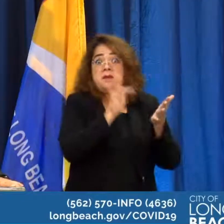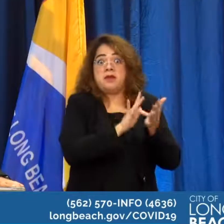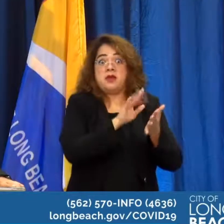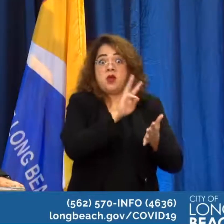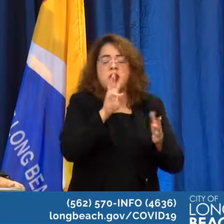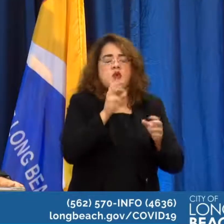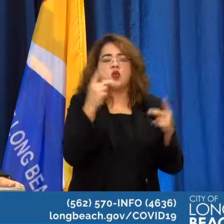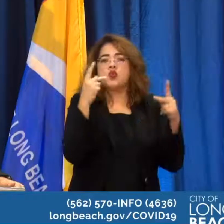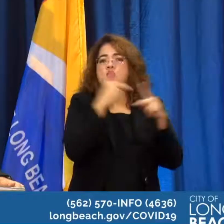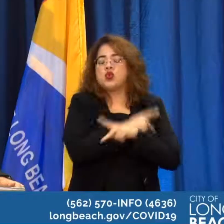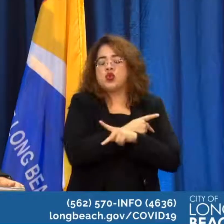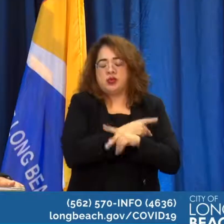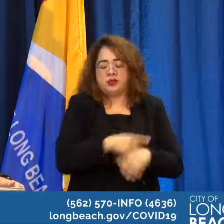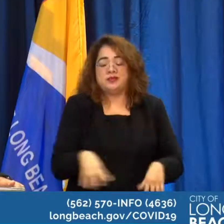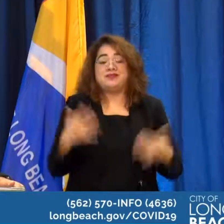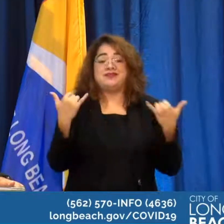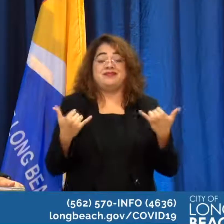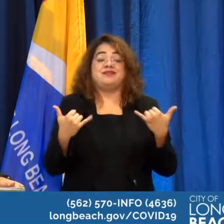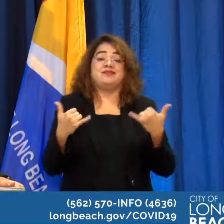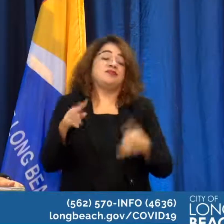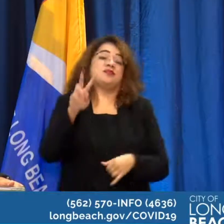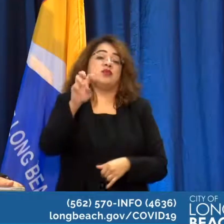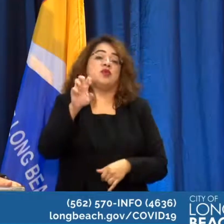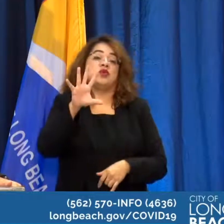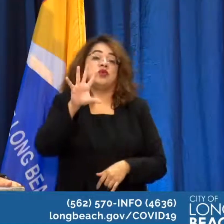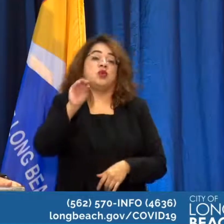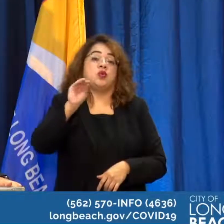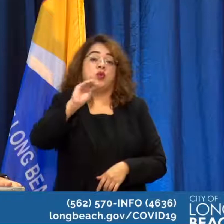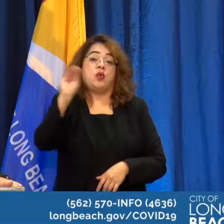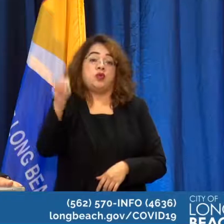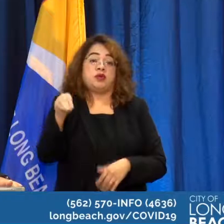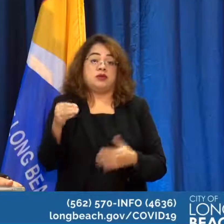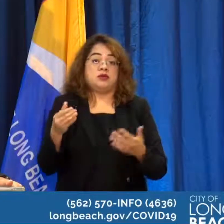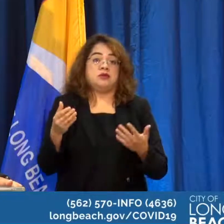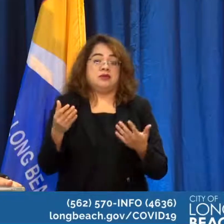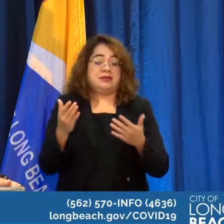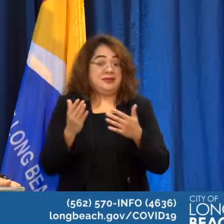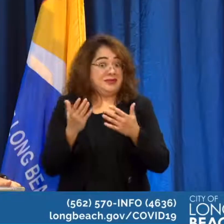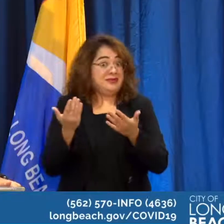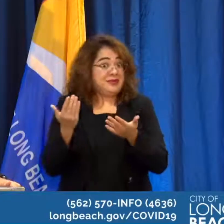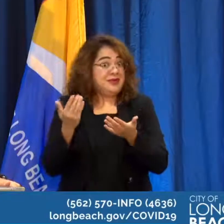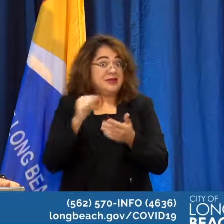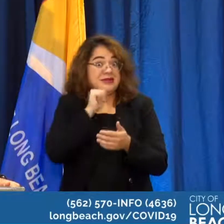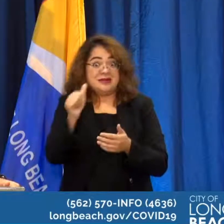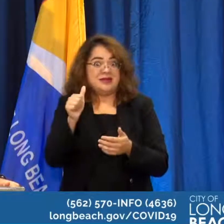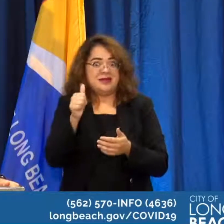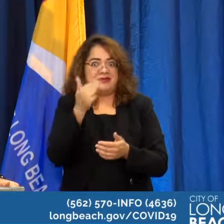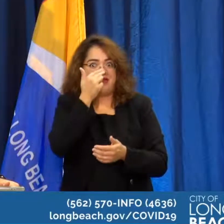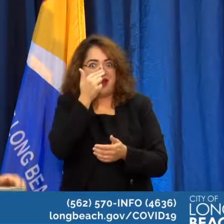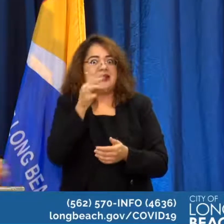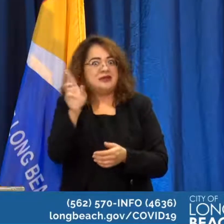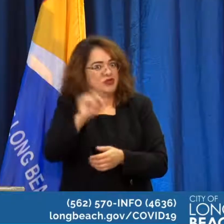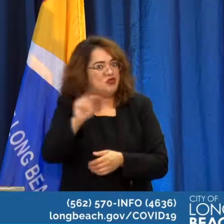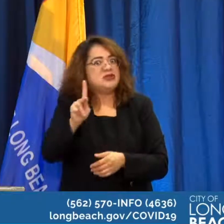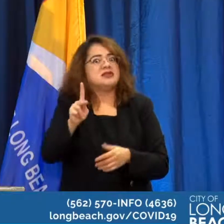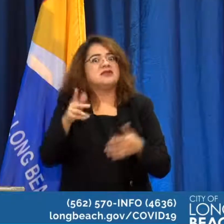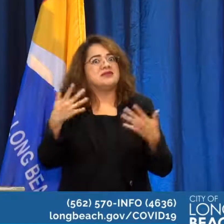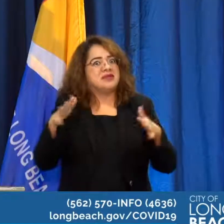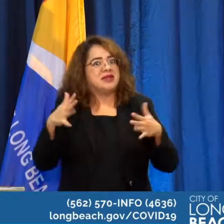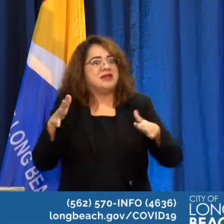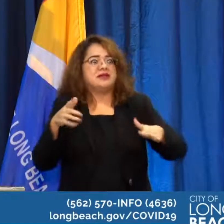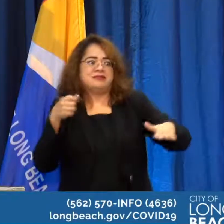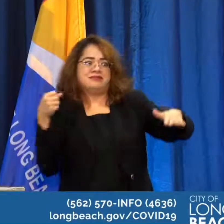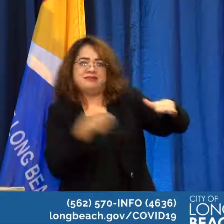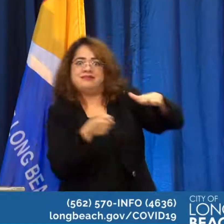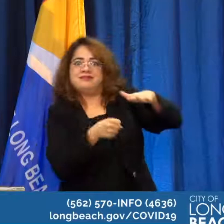visto 250% que se ha incrementado por los que están en el hospital,